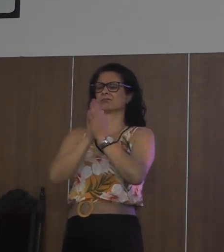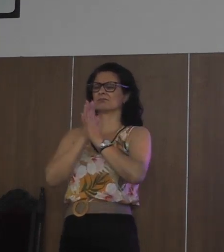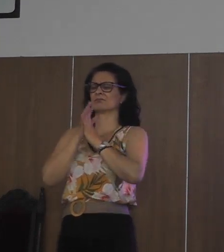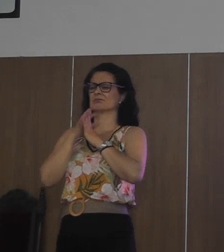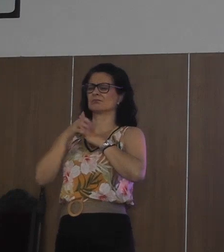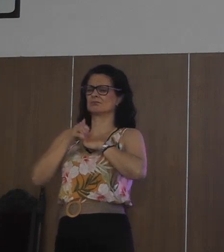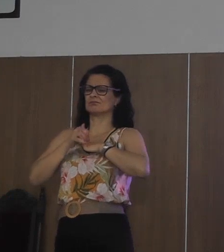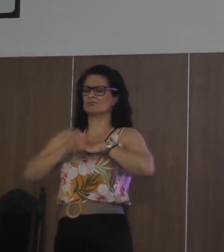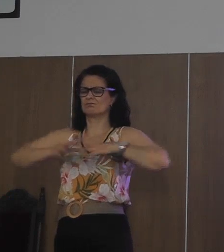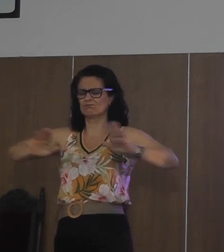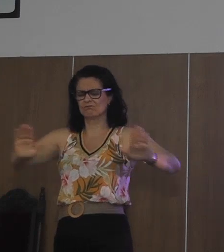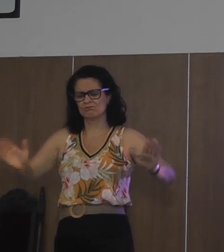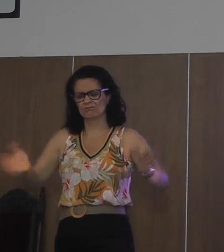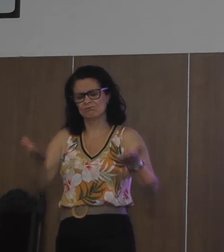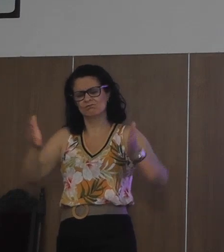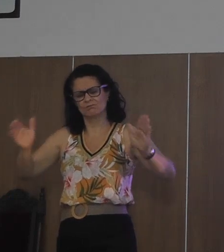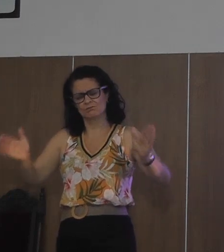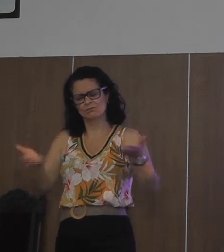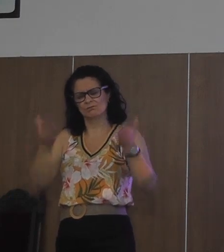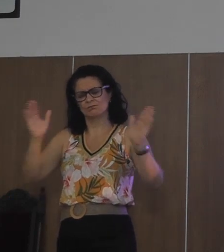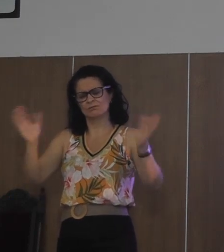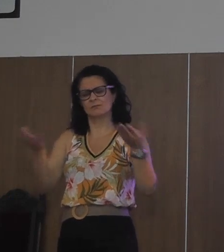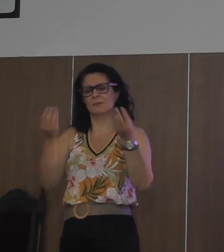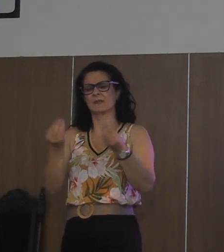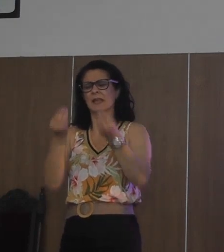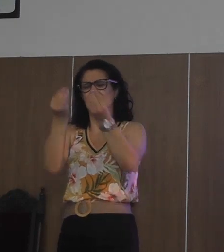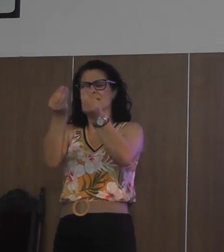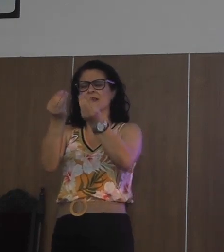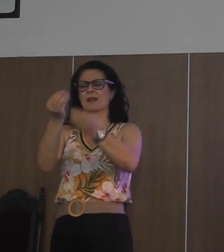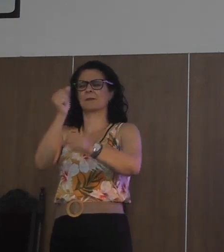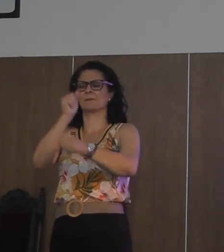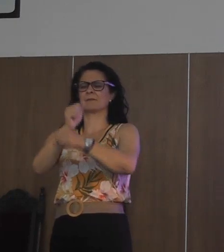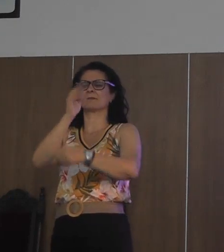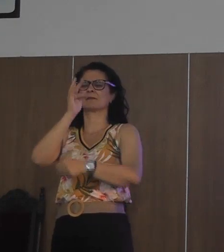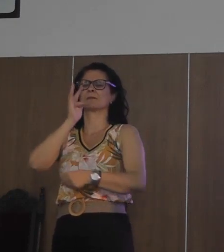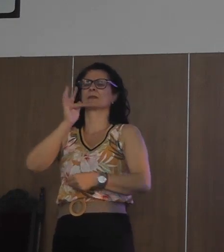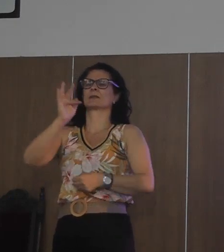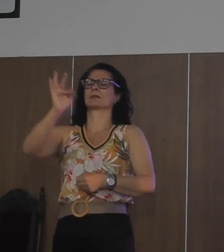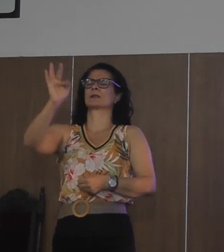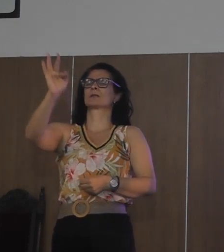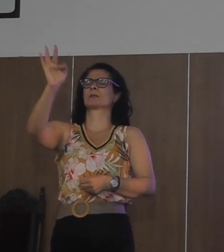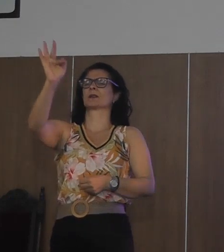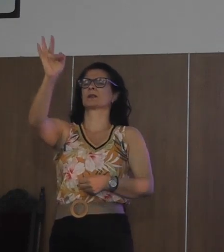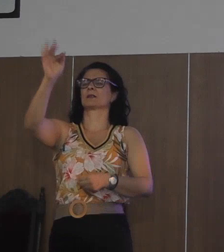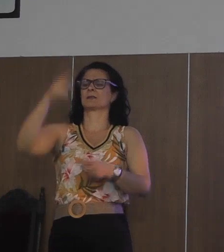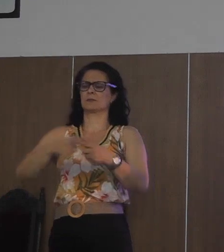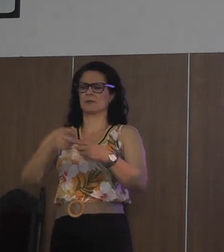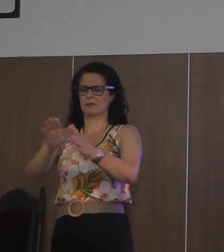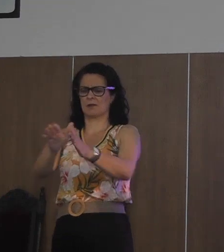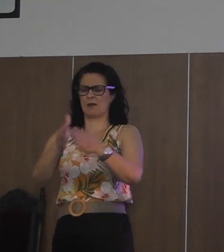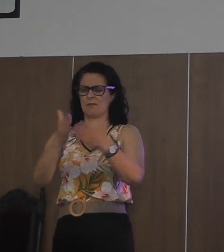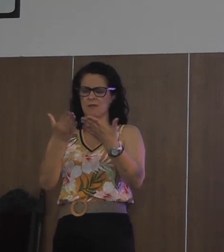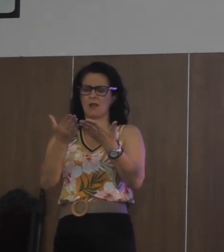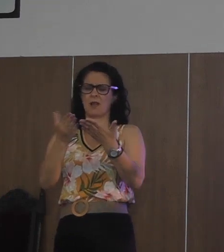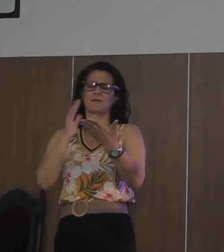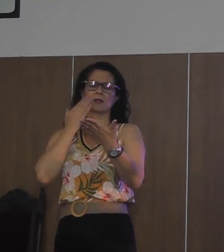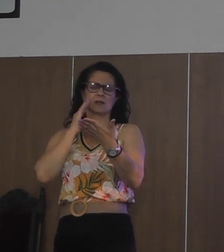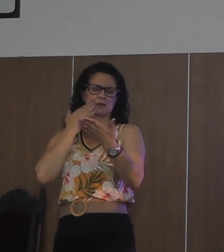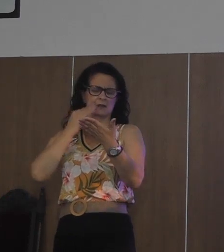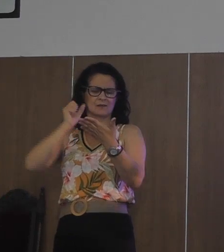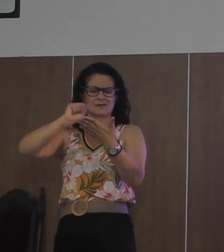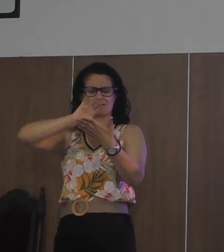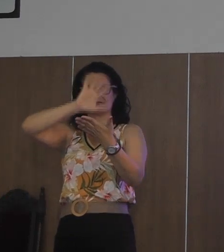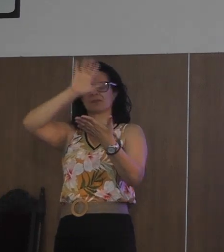traz ânimo, traz esperança para esse lar, ó Pai. A tua palavra é clara, Espírito Santo. Ah, meu